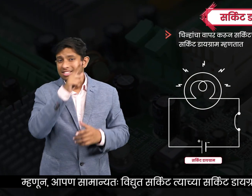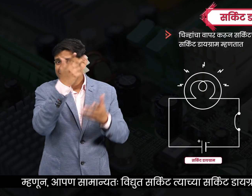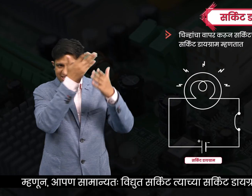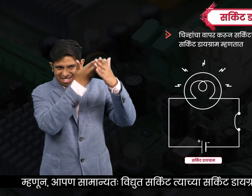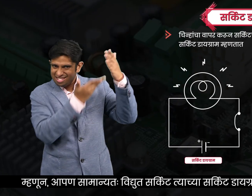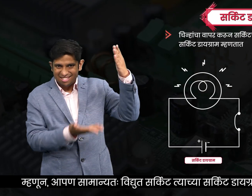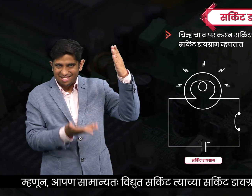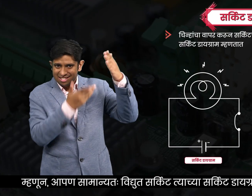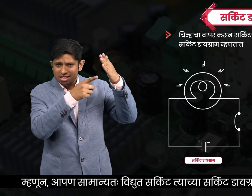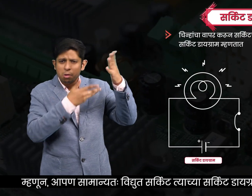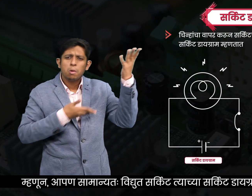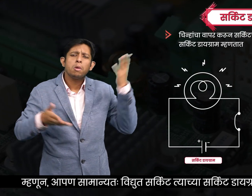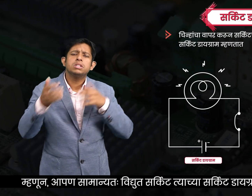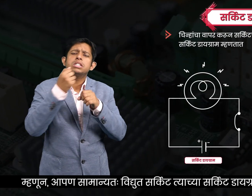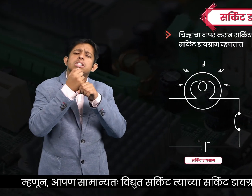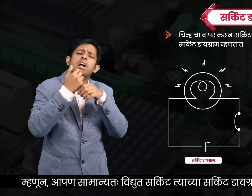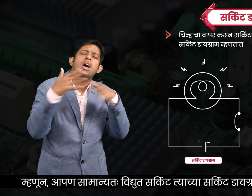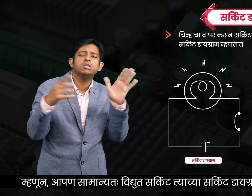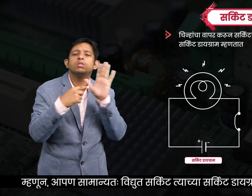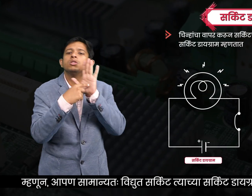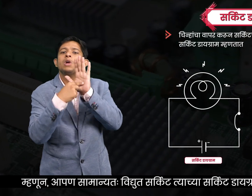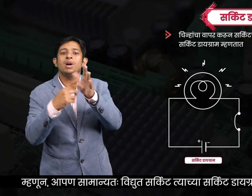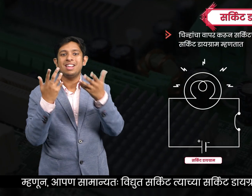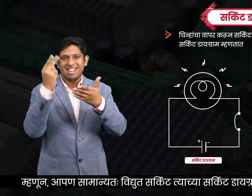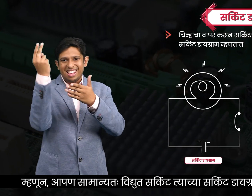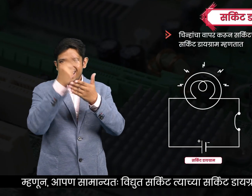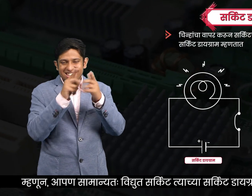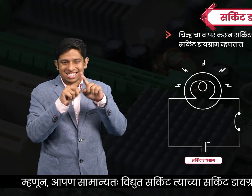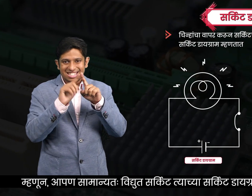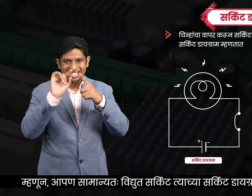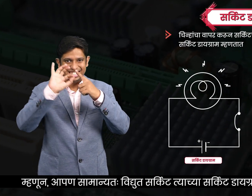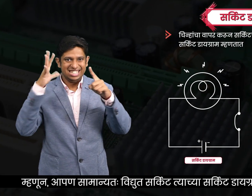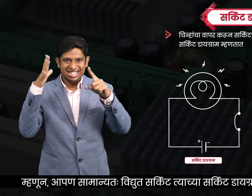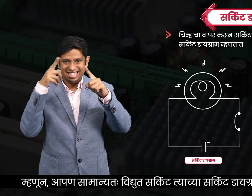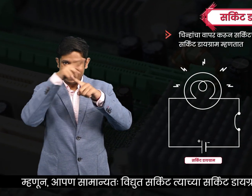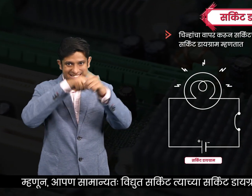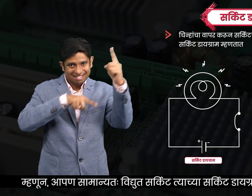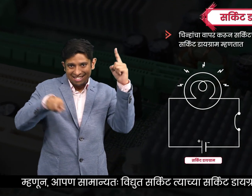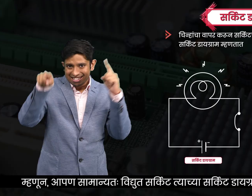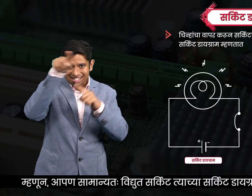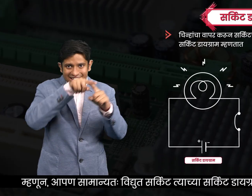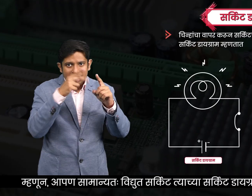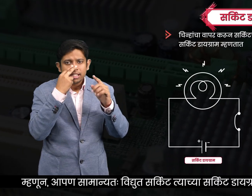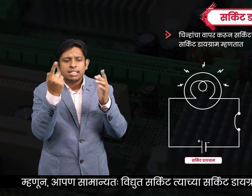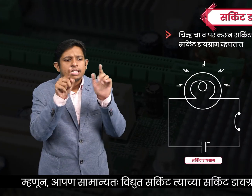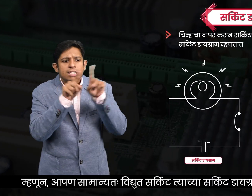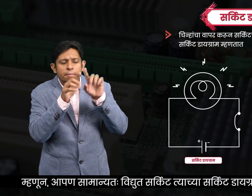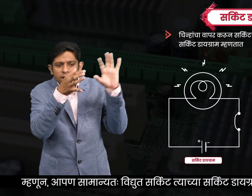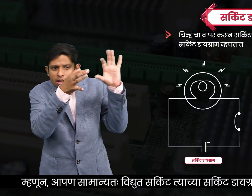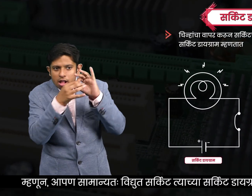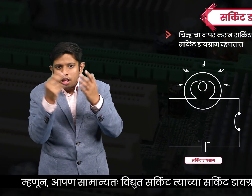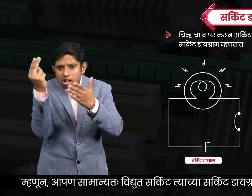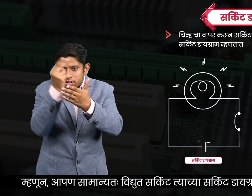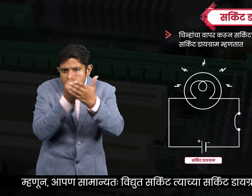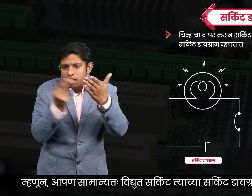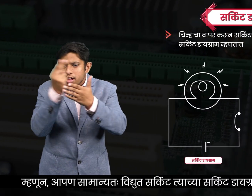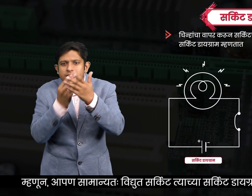म्हणून आपण सामान्यतः विद्युत सर्किट त्याच्या सर्किट डायग्रामद्वारे दर्शवितो.